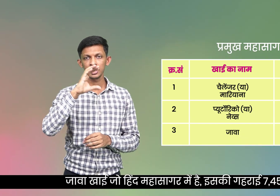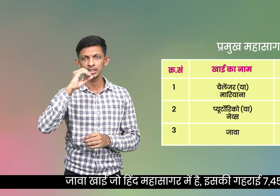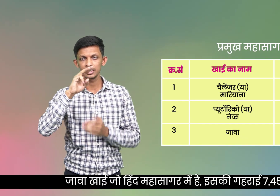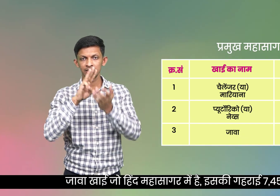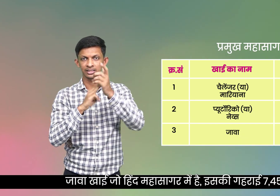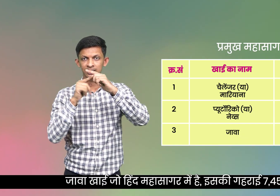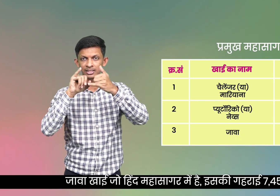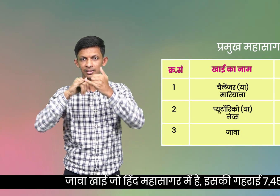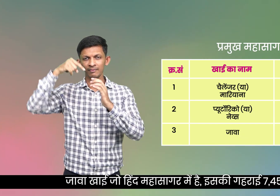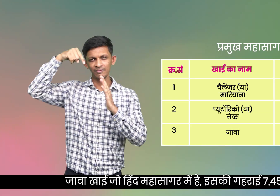7,450 मीटर है।